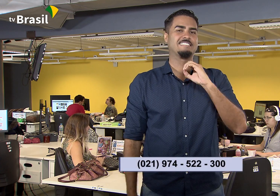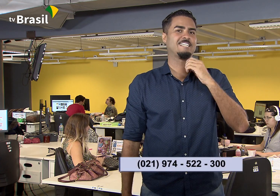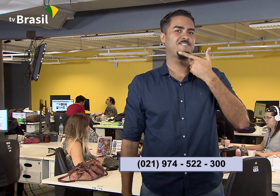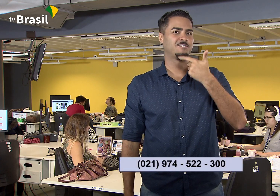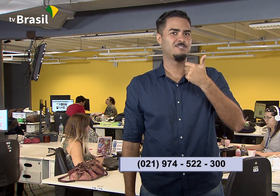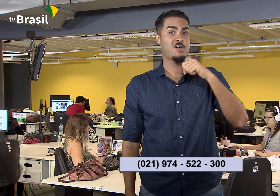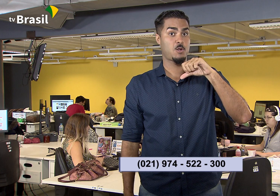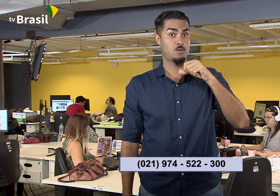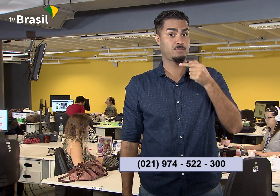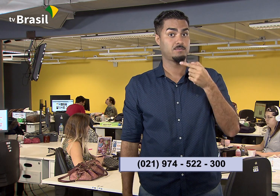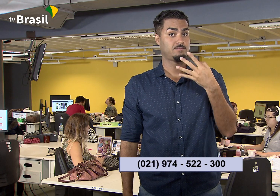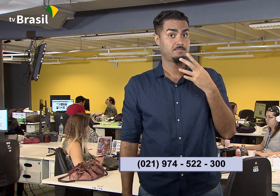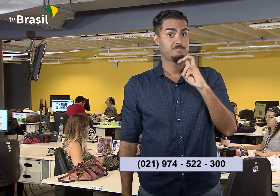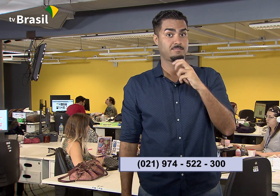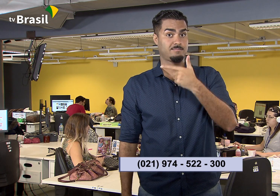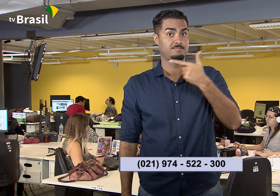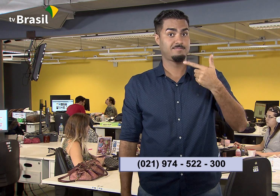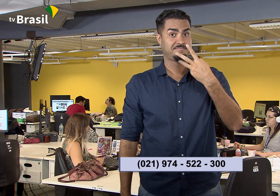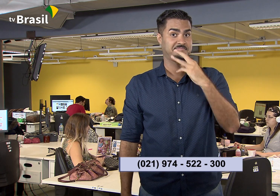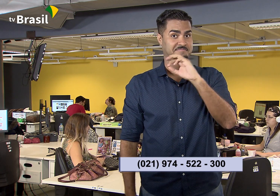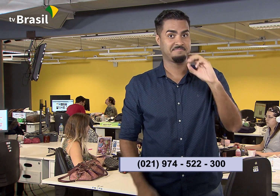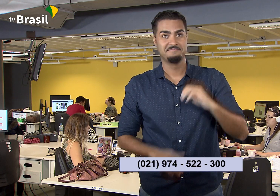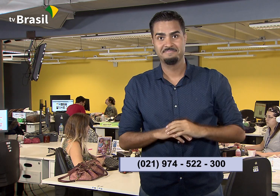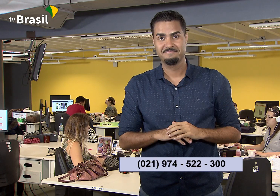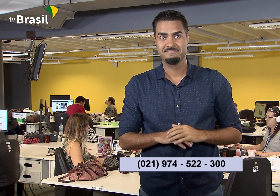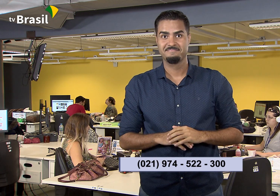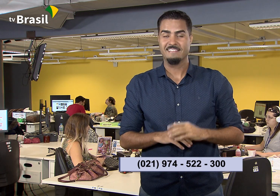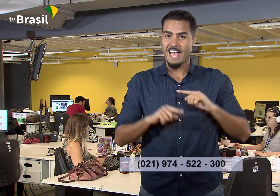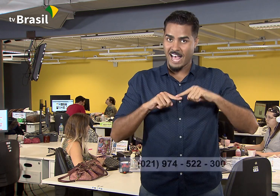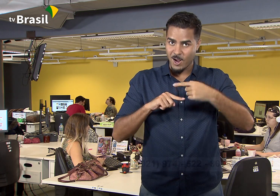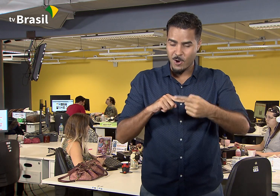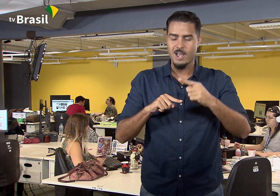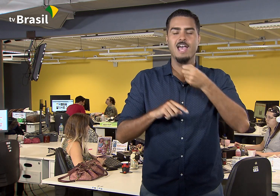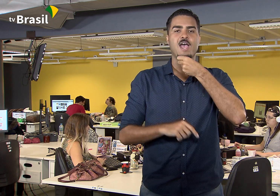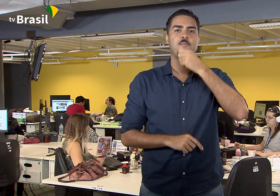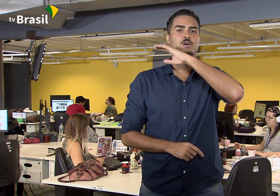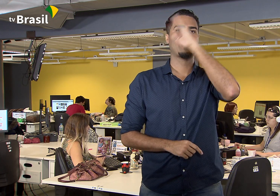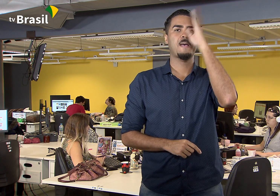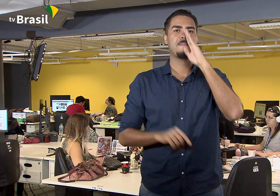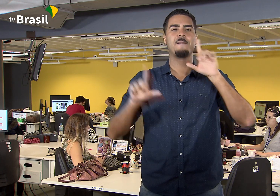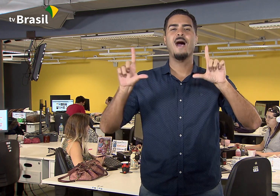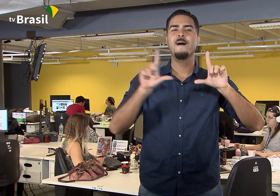021 974 522 300. Fique agora com o Repórter